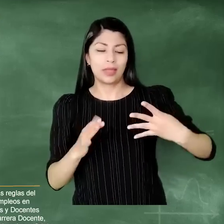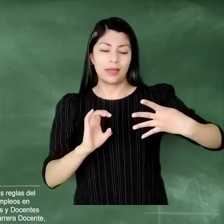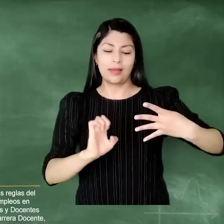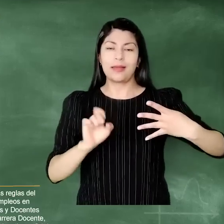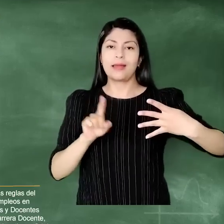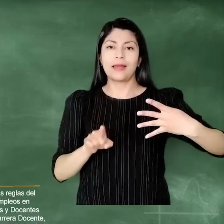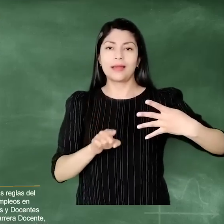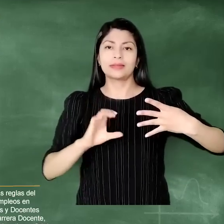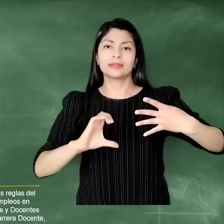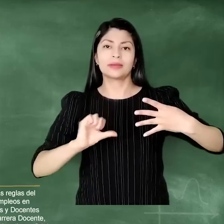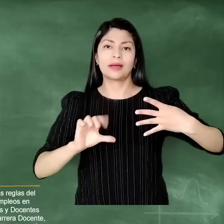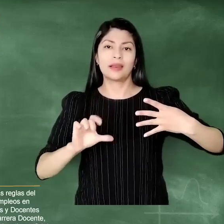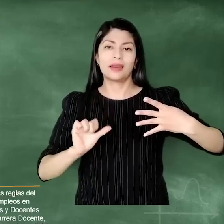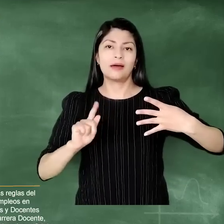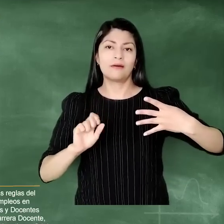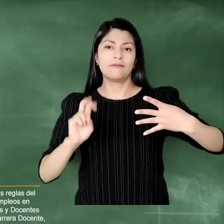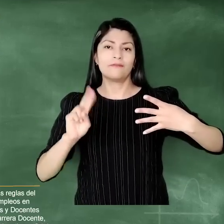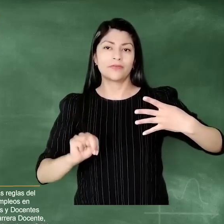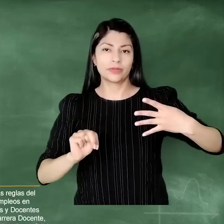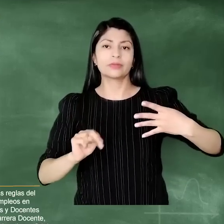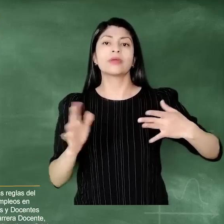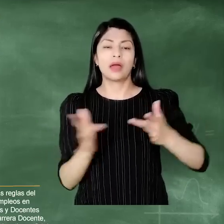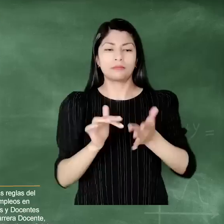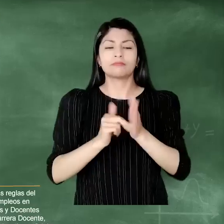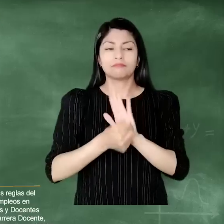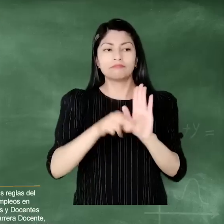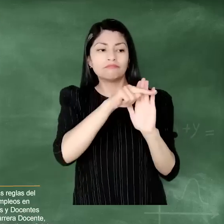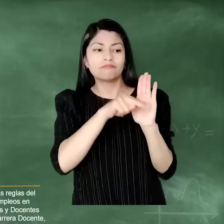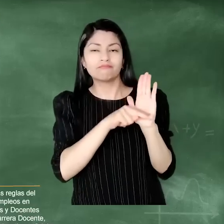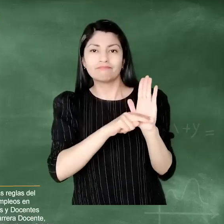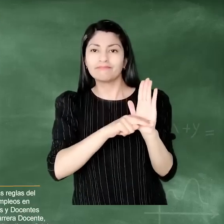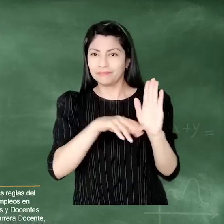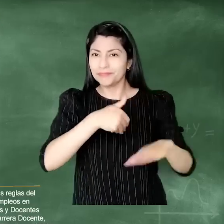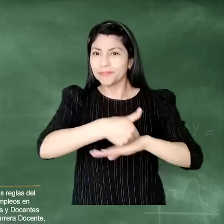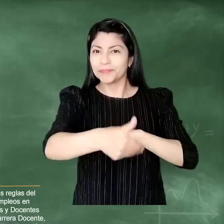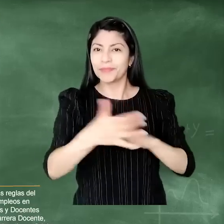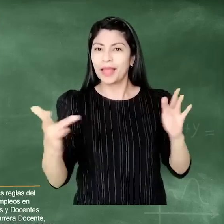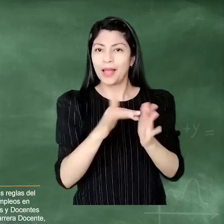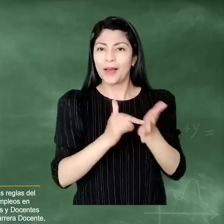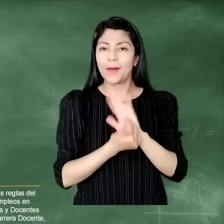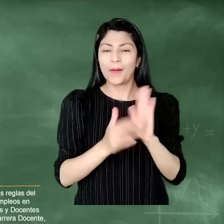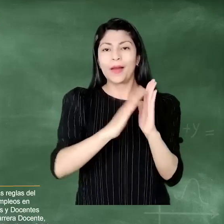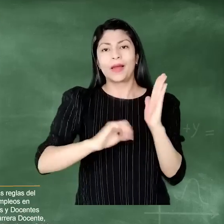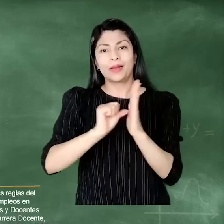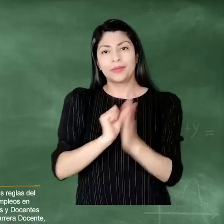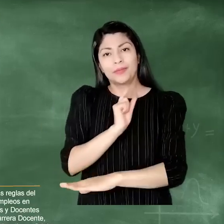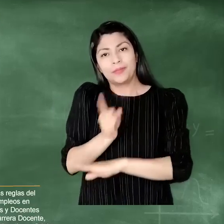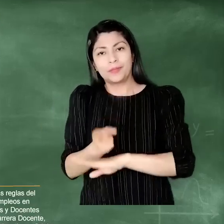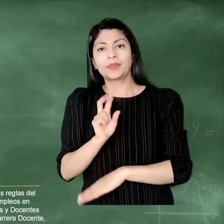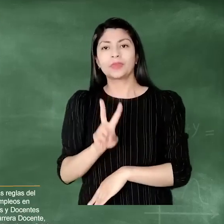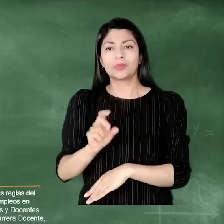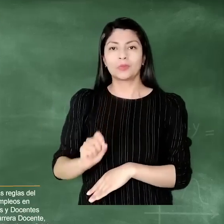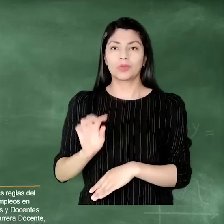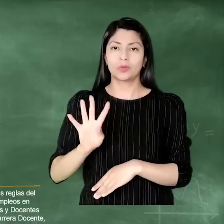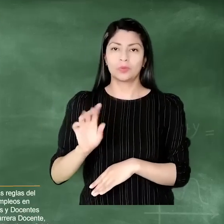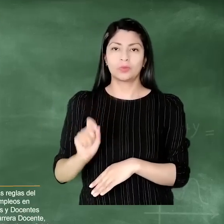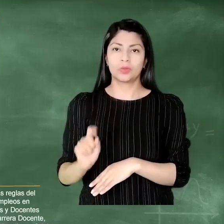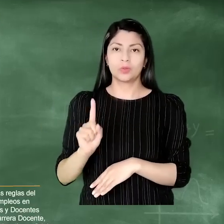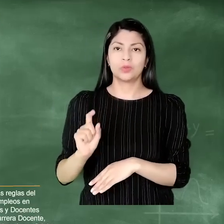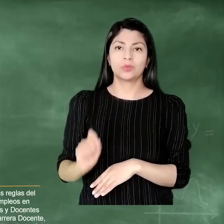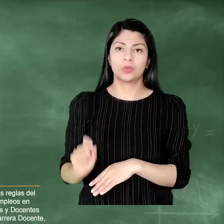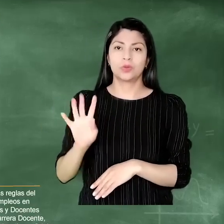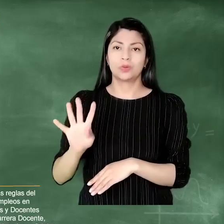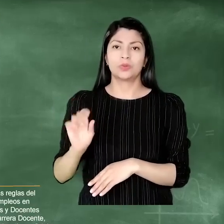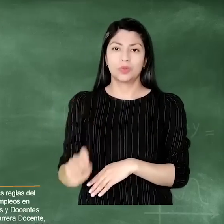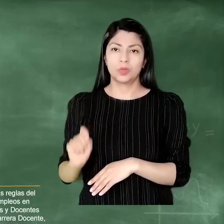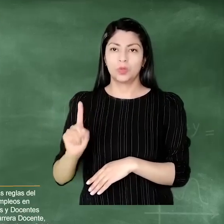la inscripción en el escalafón, previo cumplimiento de los requisitos exigidos para el efecto consagrados en el artículo